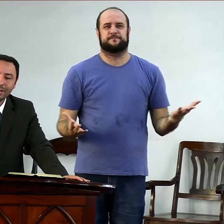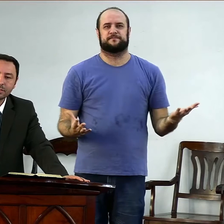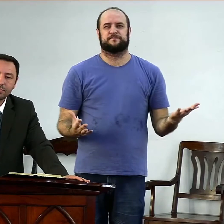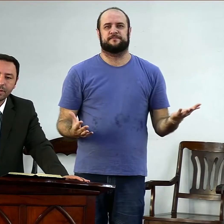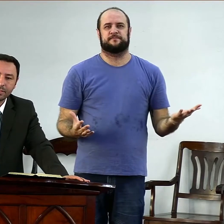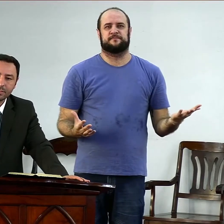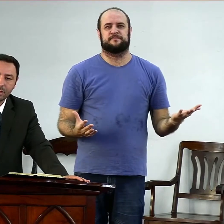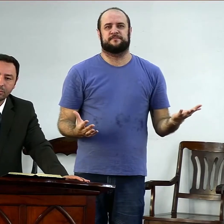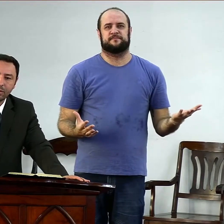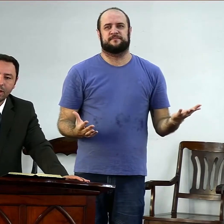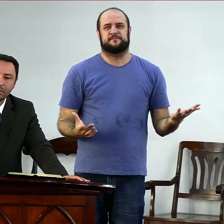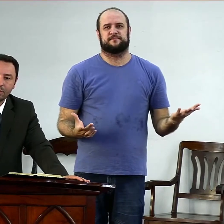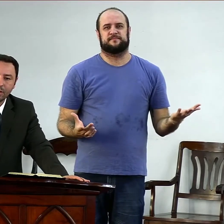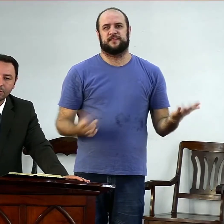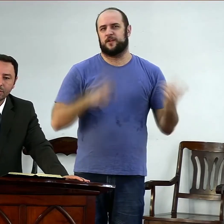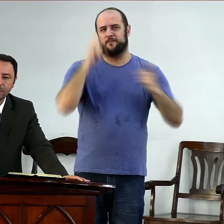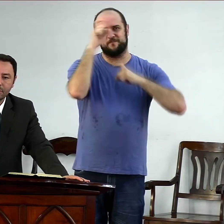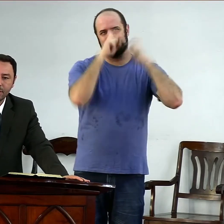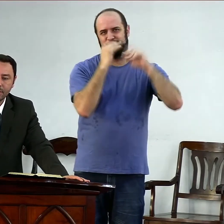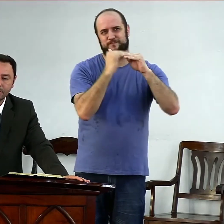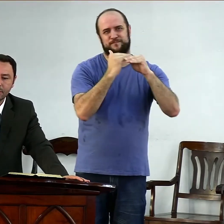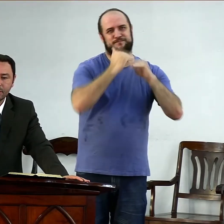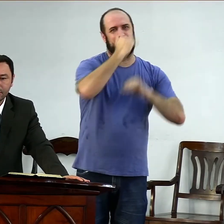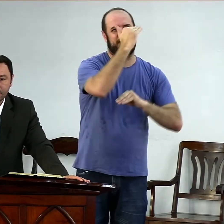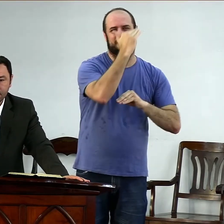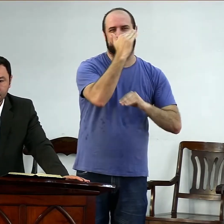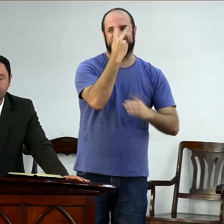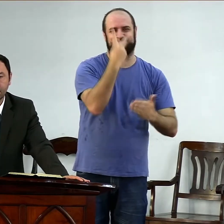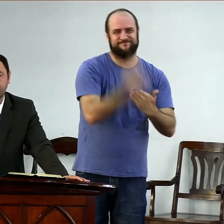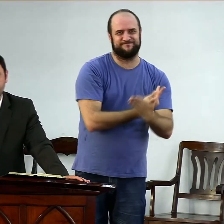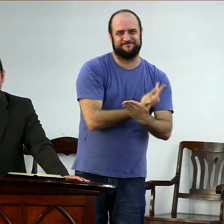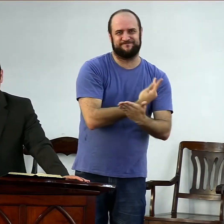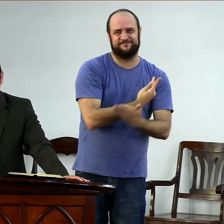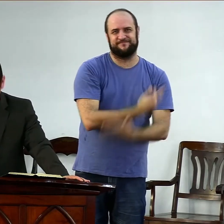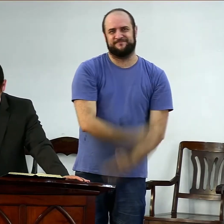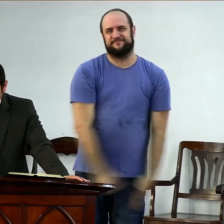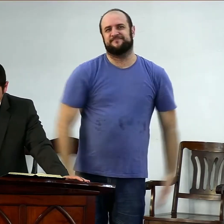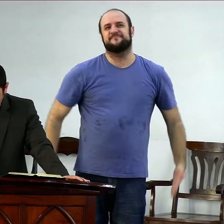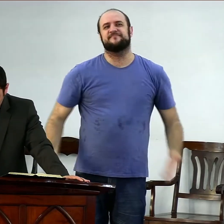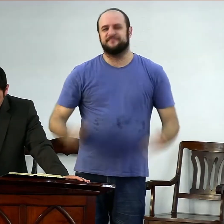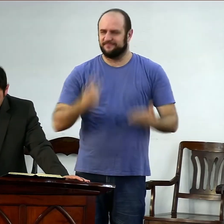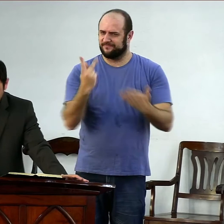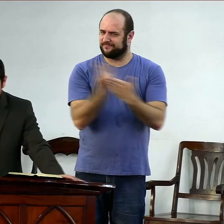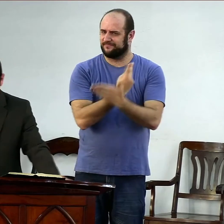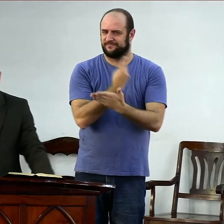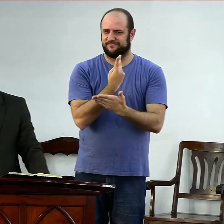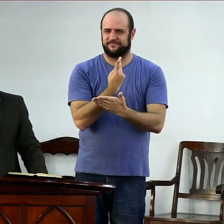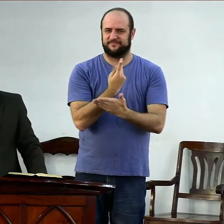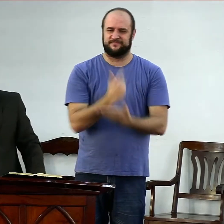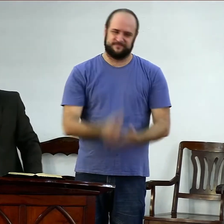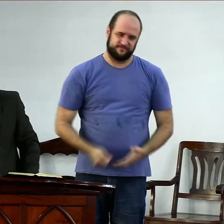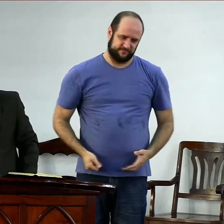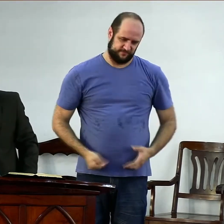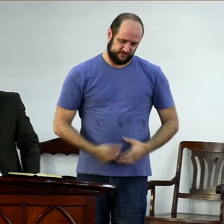você transparecendo a imagem e a semelhança de Deus, a luz do Senhor.